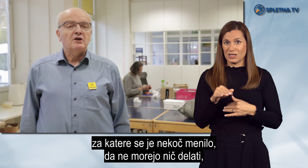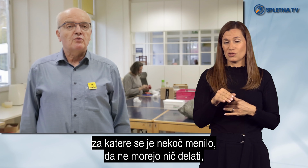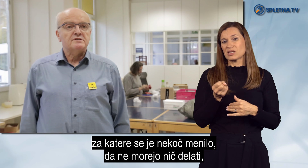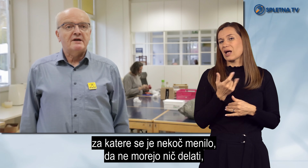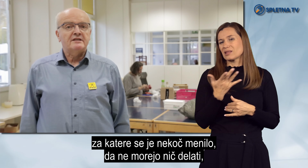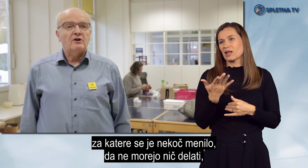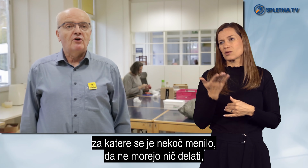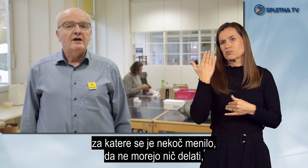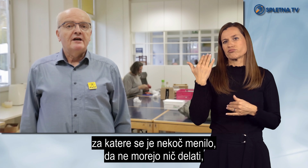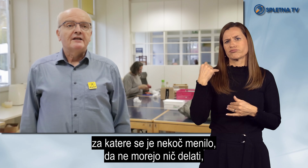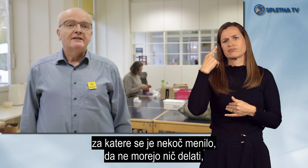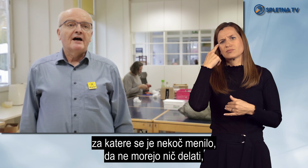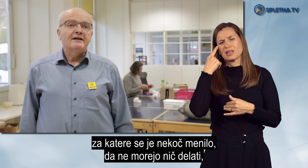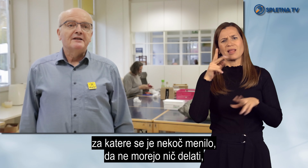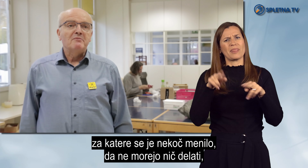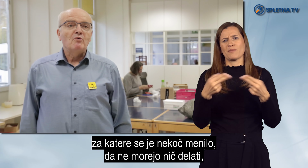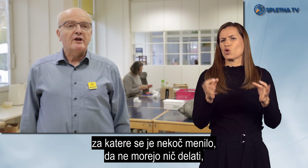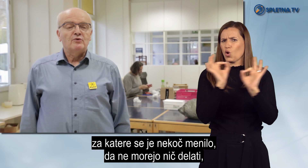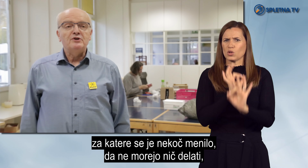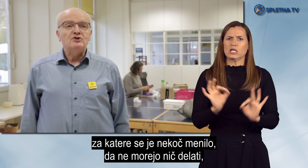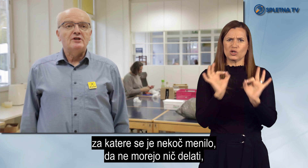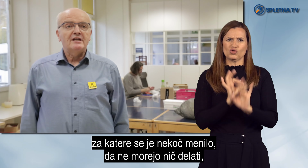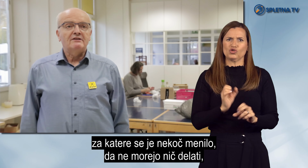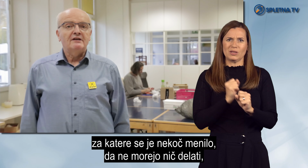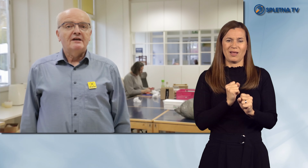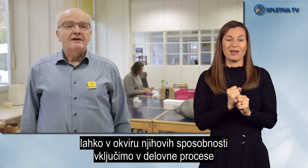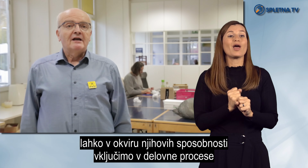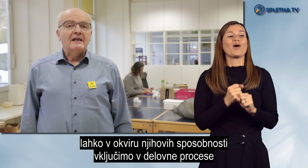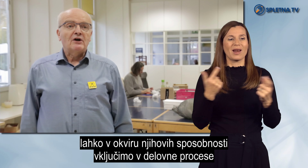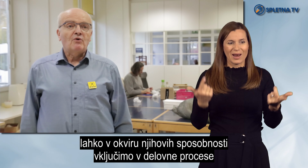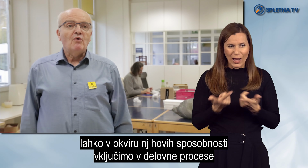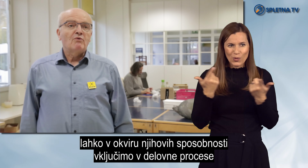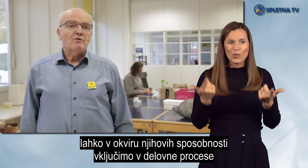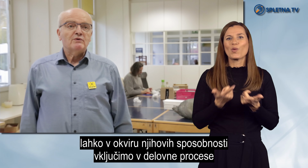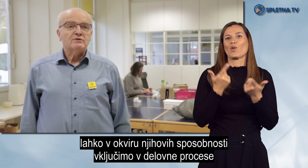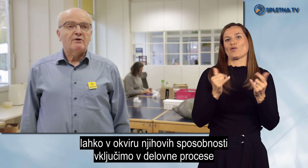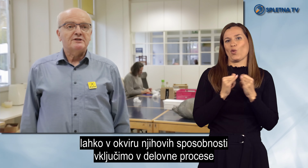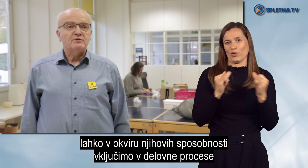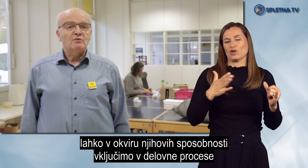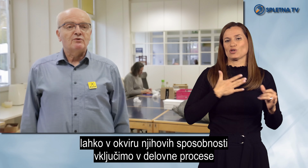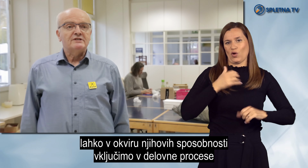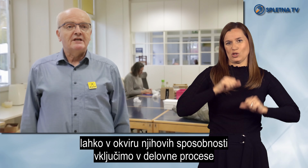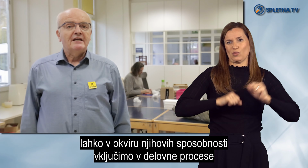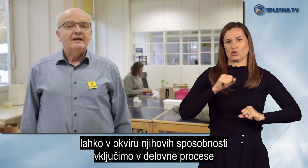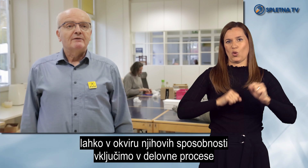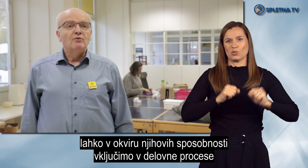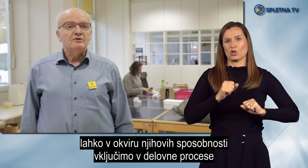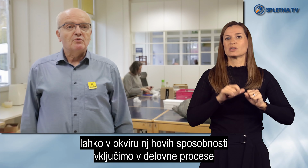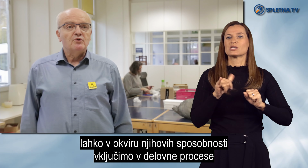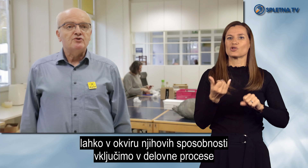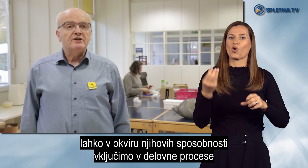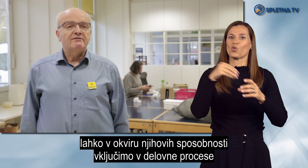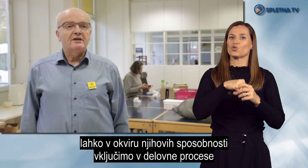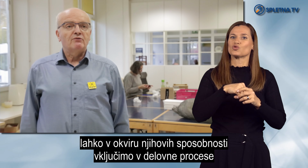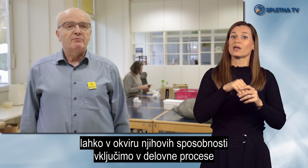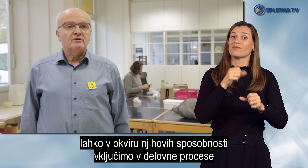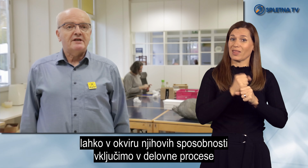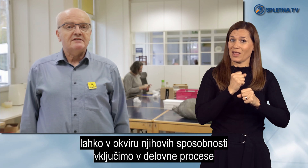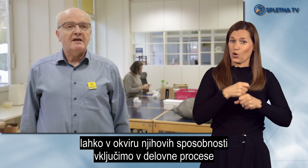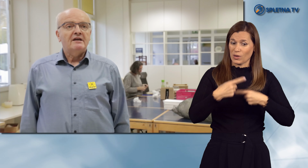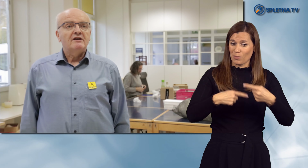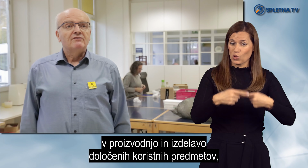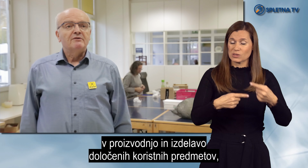se je nekoč smatralo, da ne morejo nič delati, lahko v okviru svojih sposobnosti so vključeni v